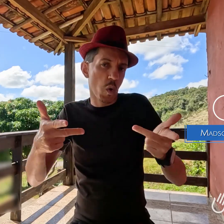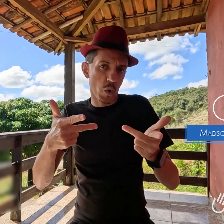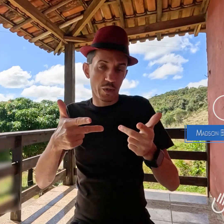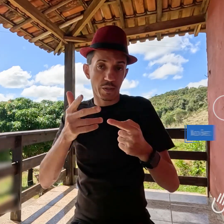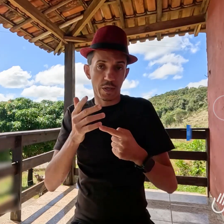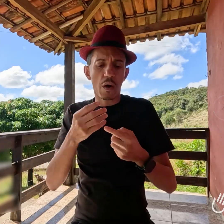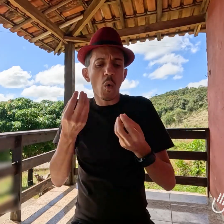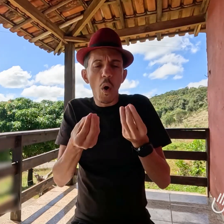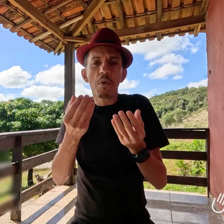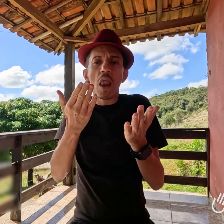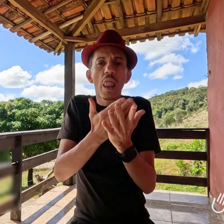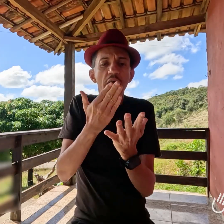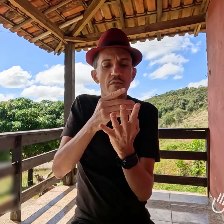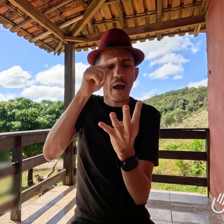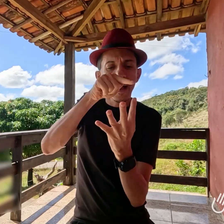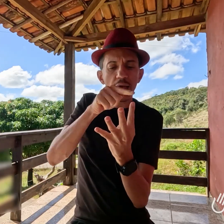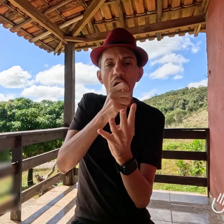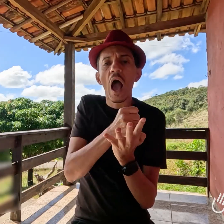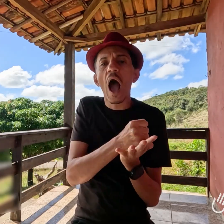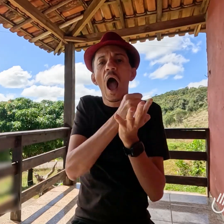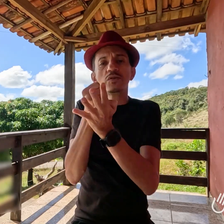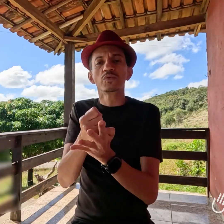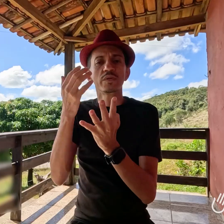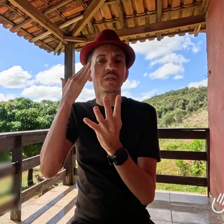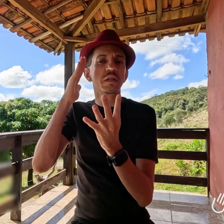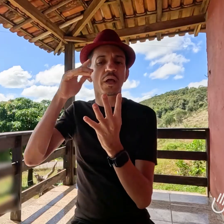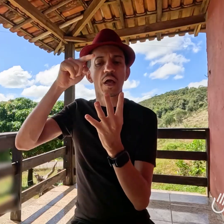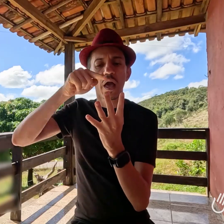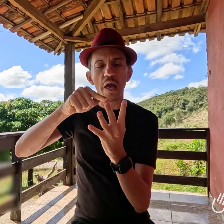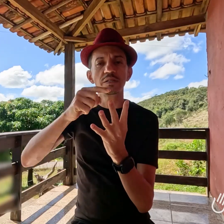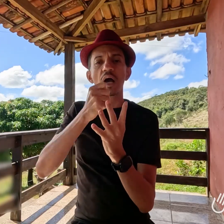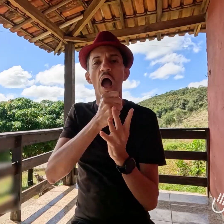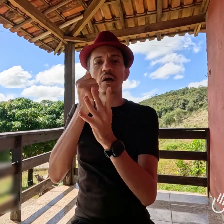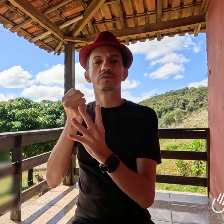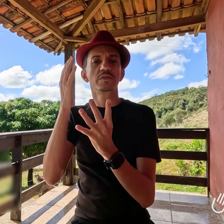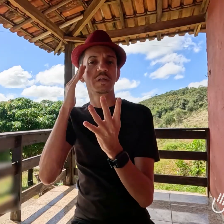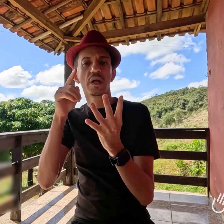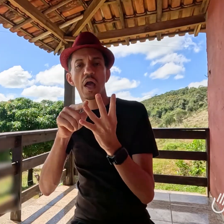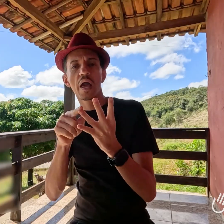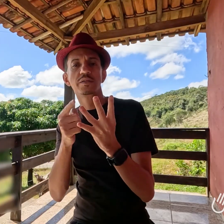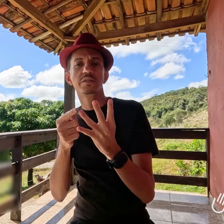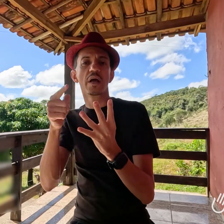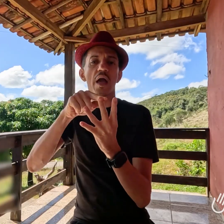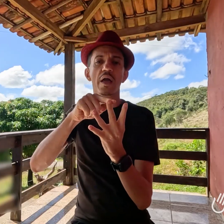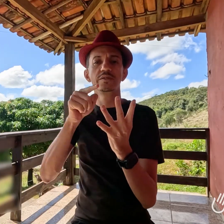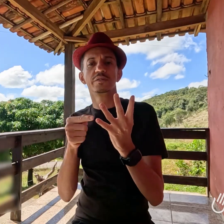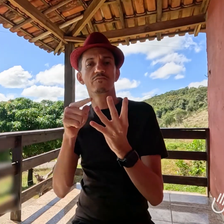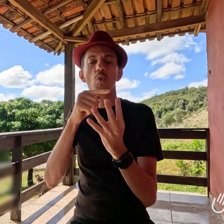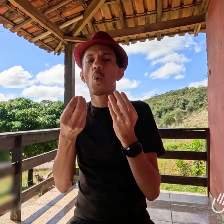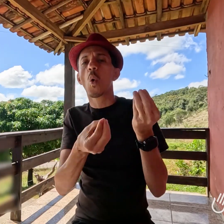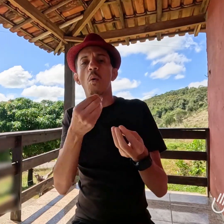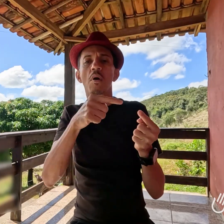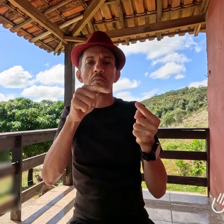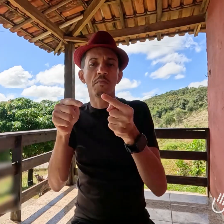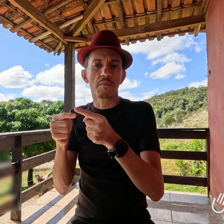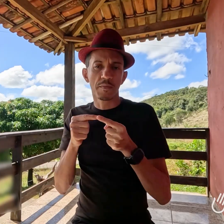cada um desses livros pode te ajudar nos seus objetivos, de que forma que um livro pode te ajudar